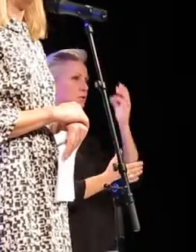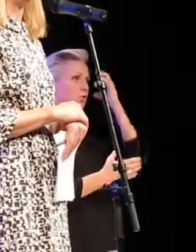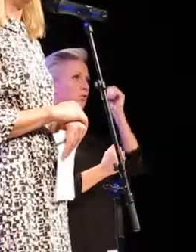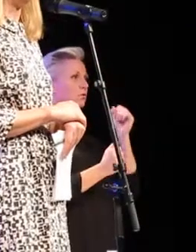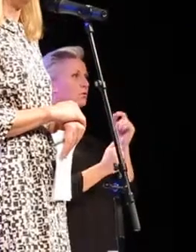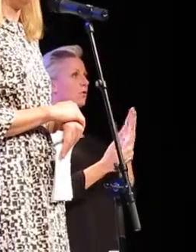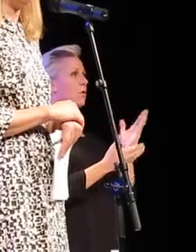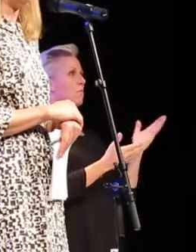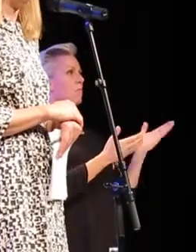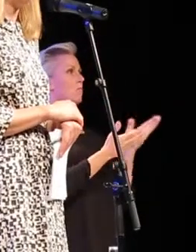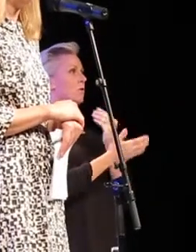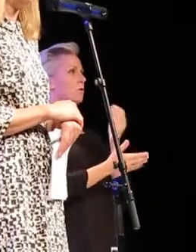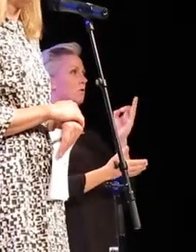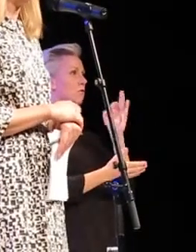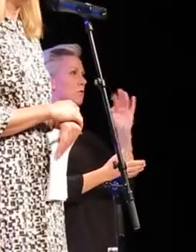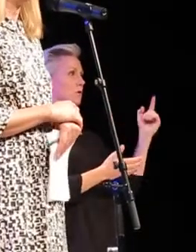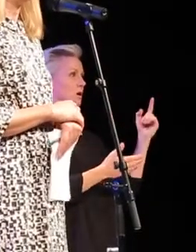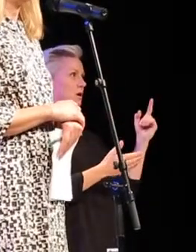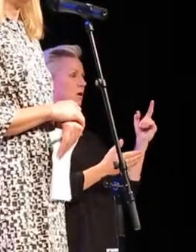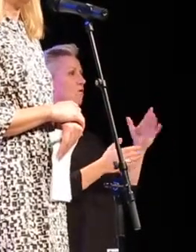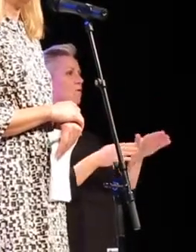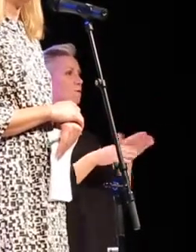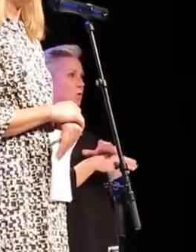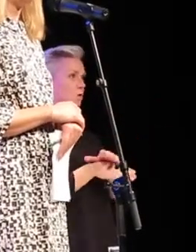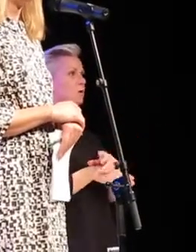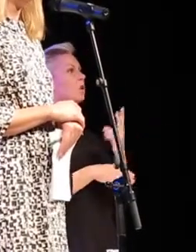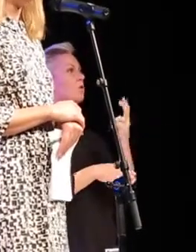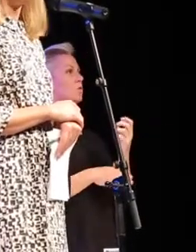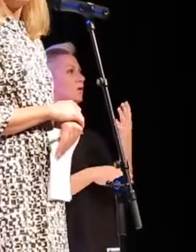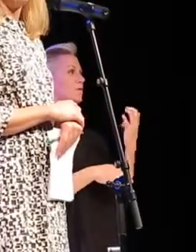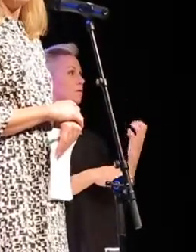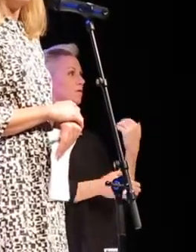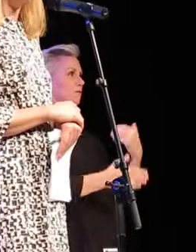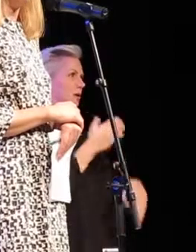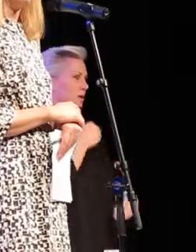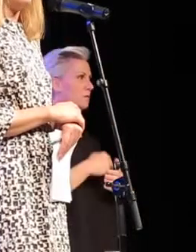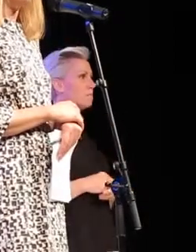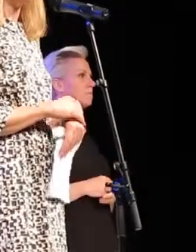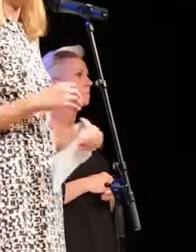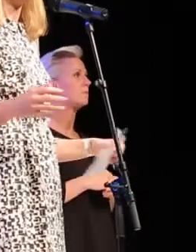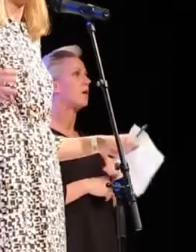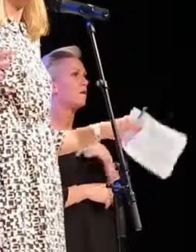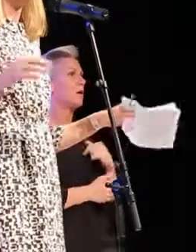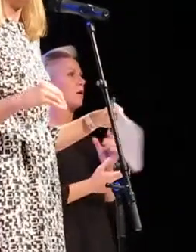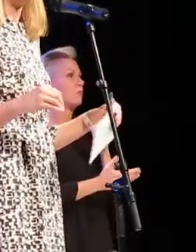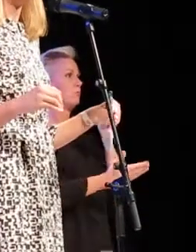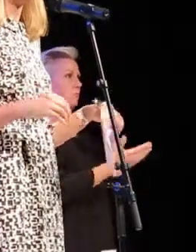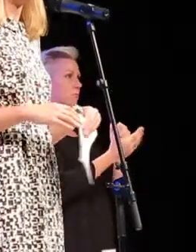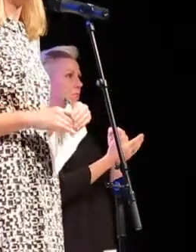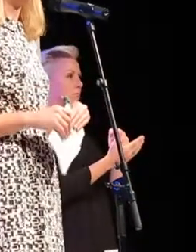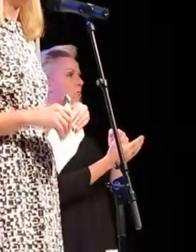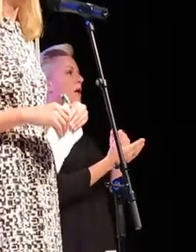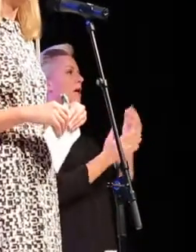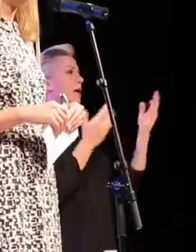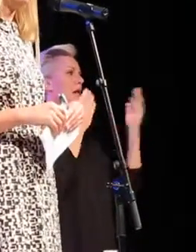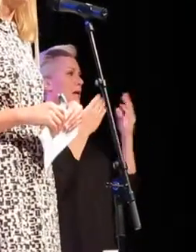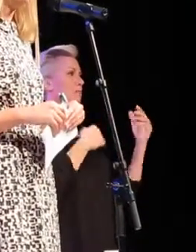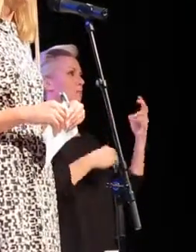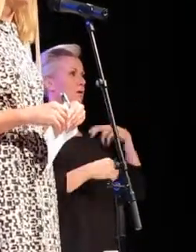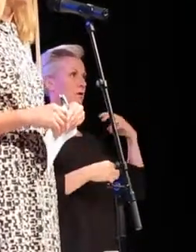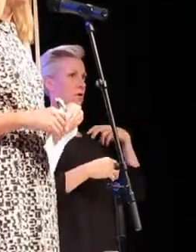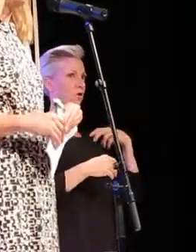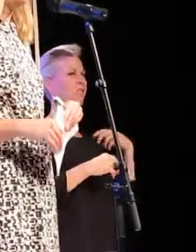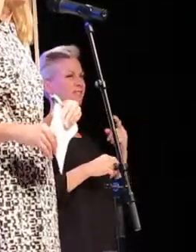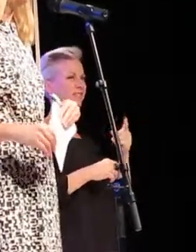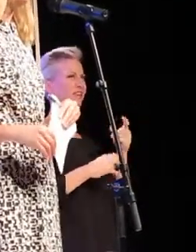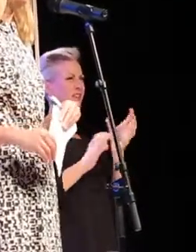helt fossilfritt år 2040. Och vi har tillsatt en klimatgeneral som ska försöka samordna arbetet med det här inom